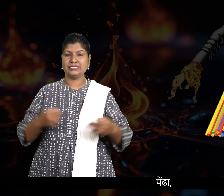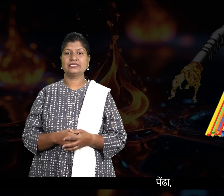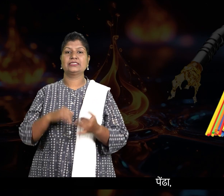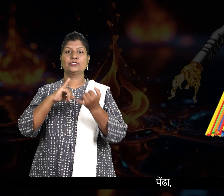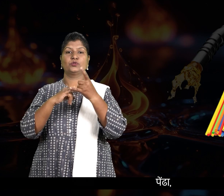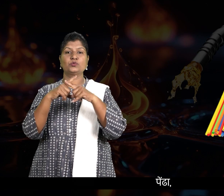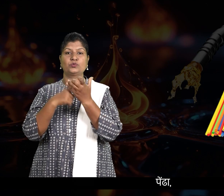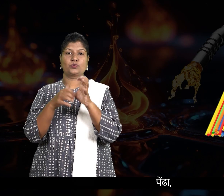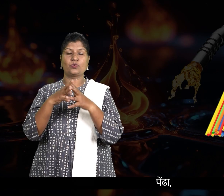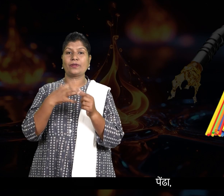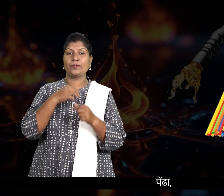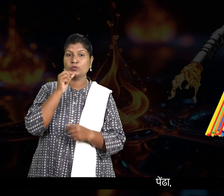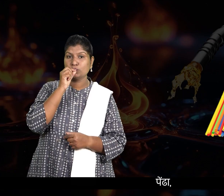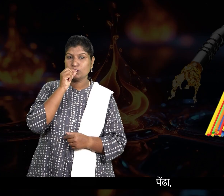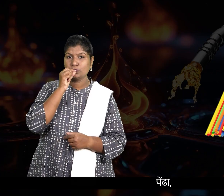पेंडा,